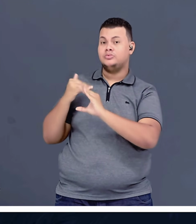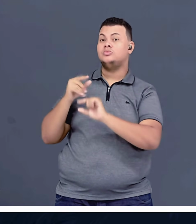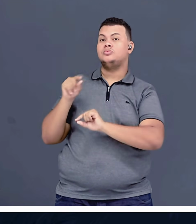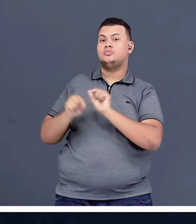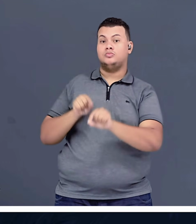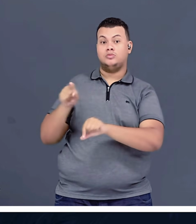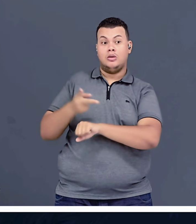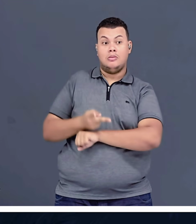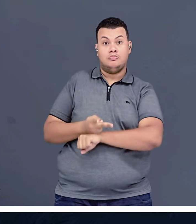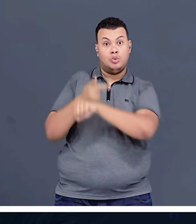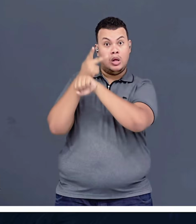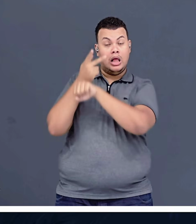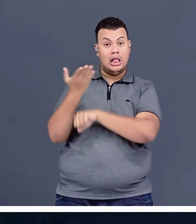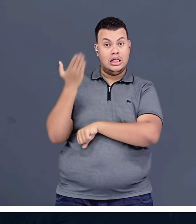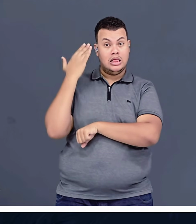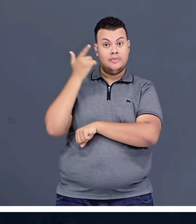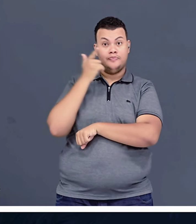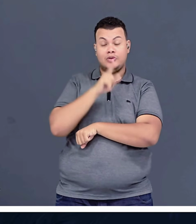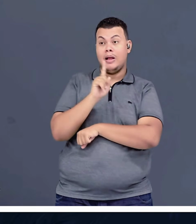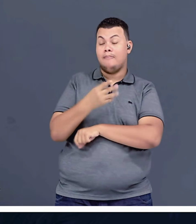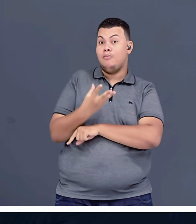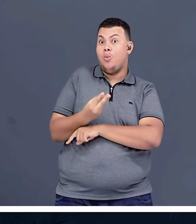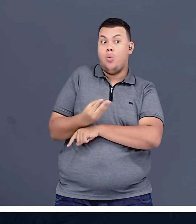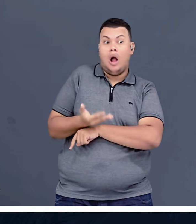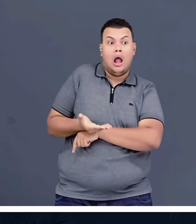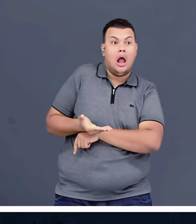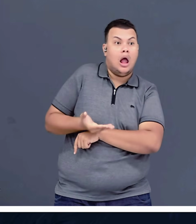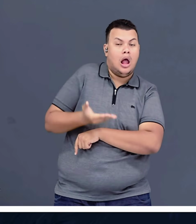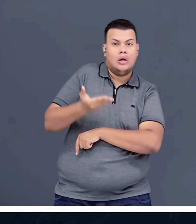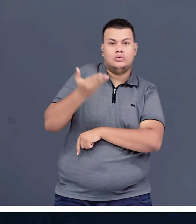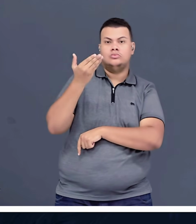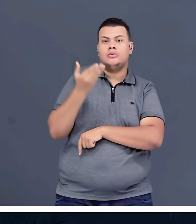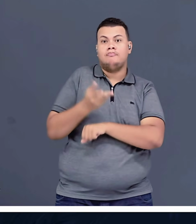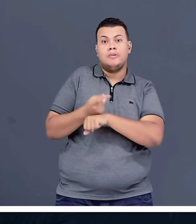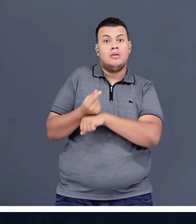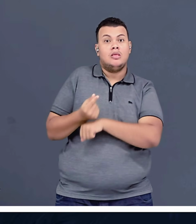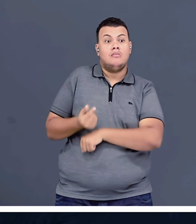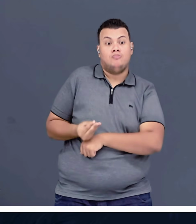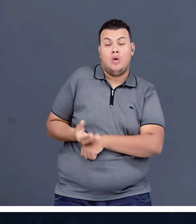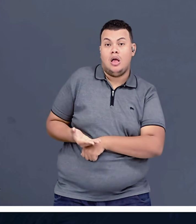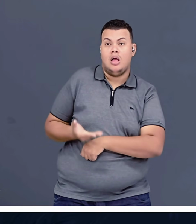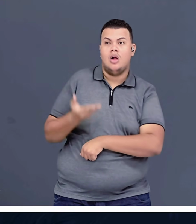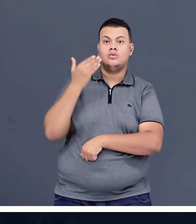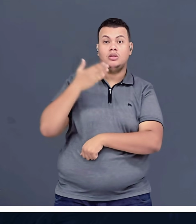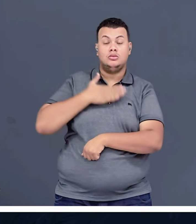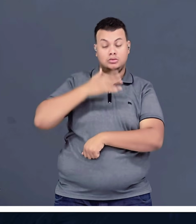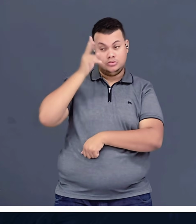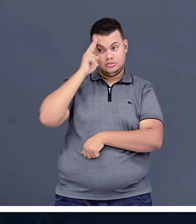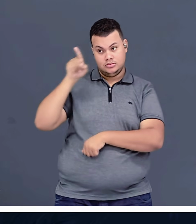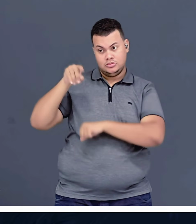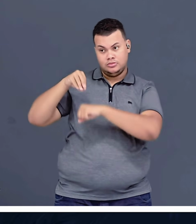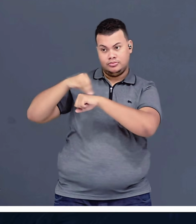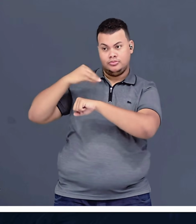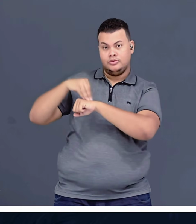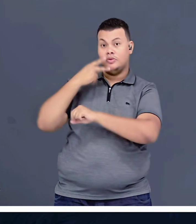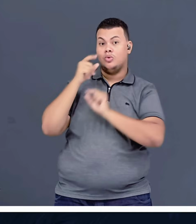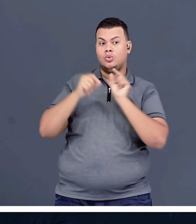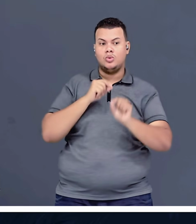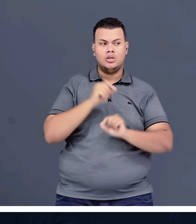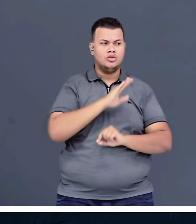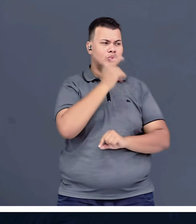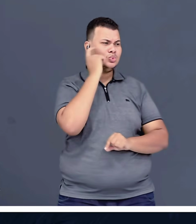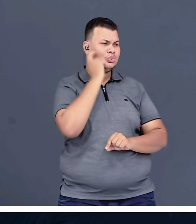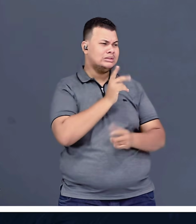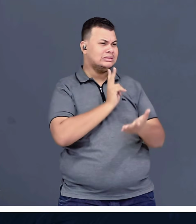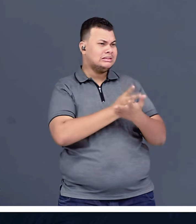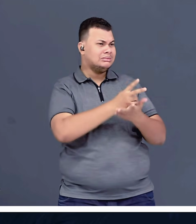E o prêmio que ele ganhou na época foi muito alto. Foi muito alto. Eu lembro do seu relato dizendo: Zoá, todo